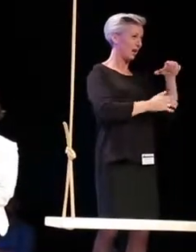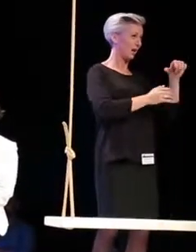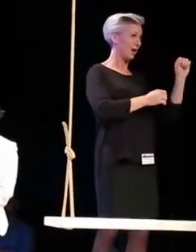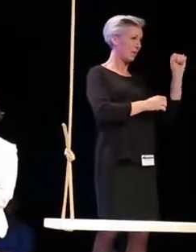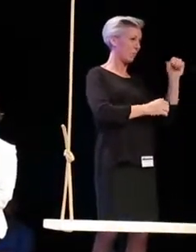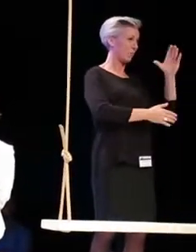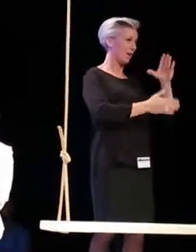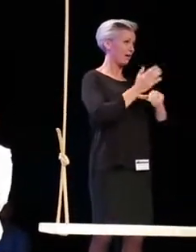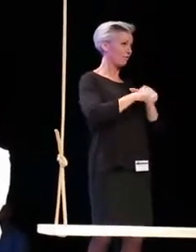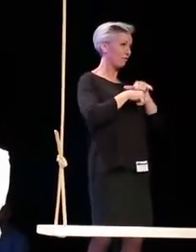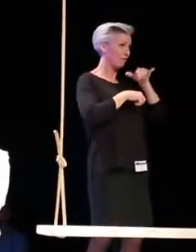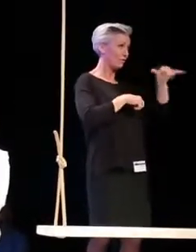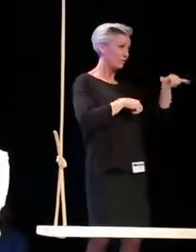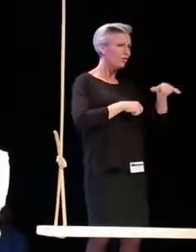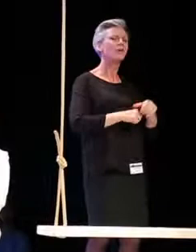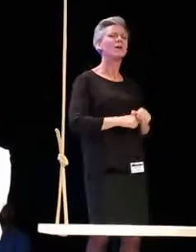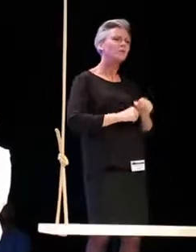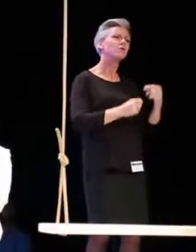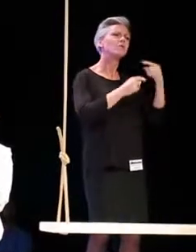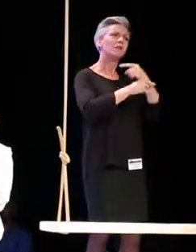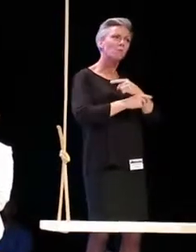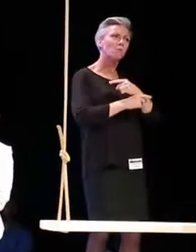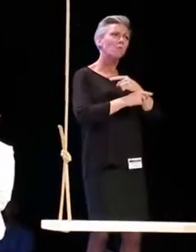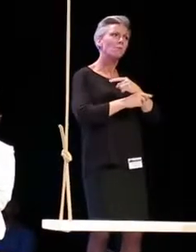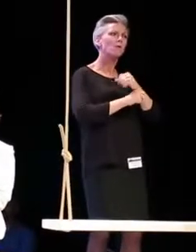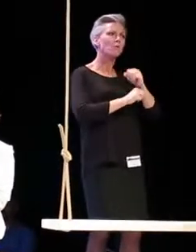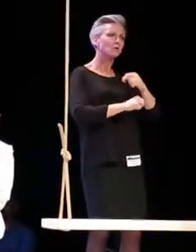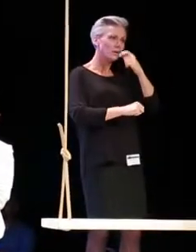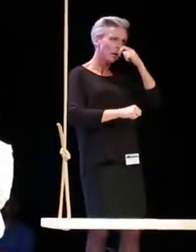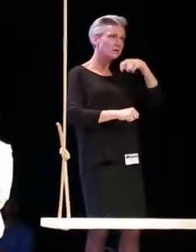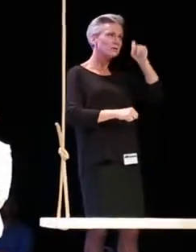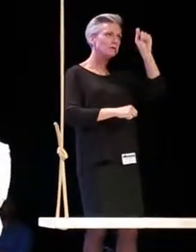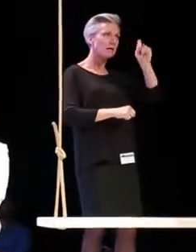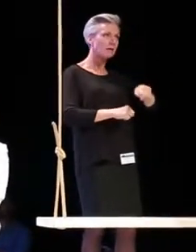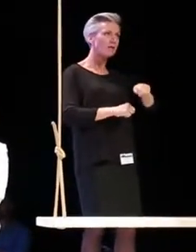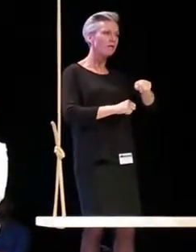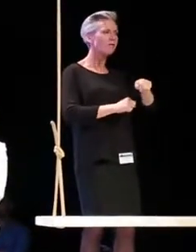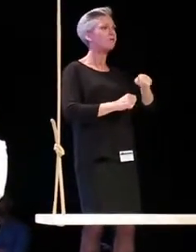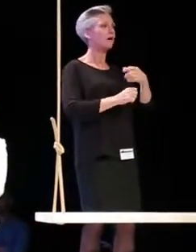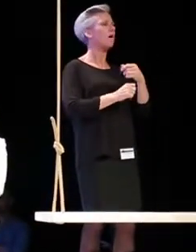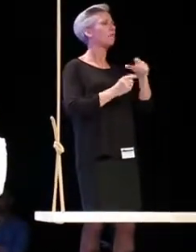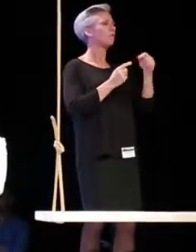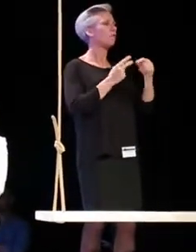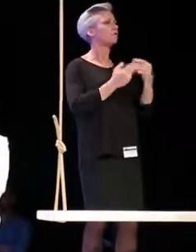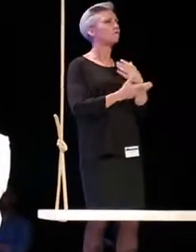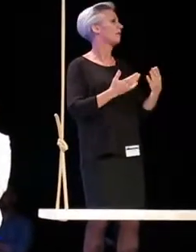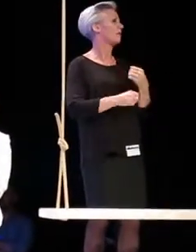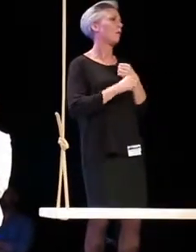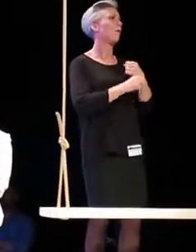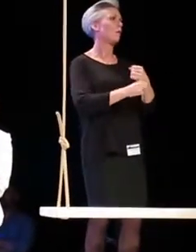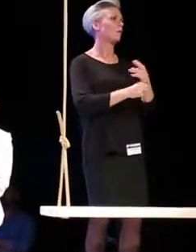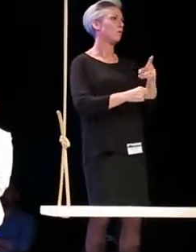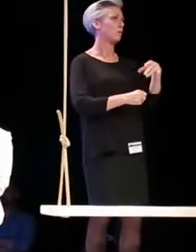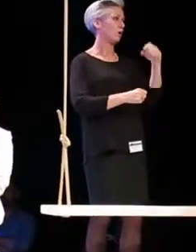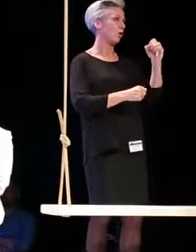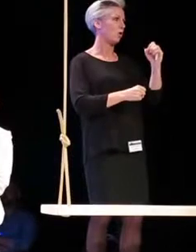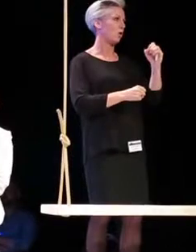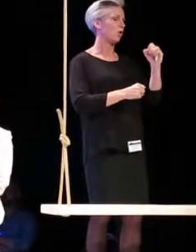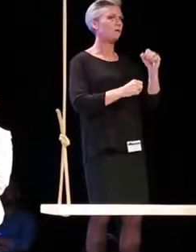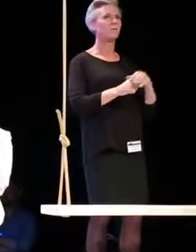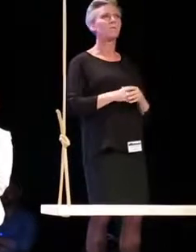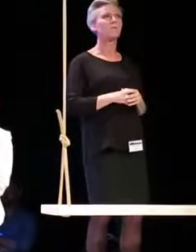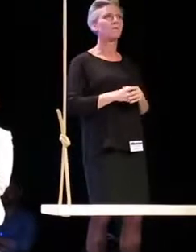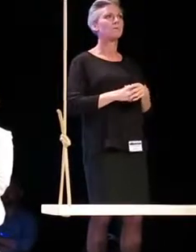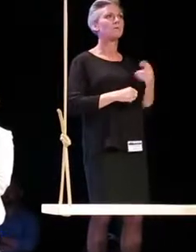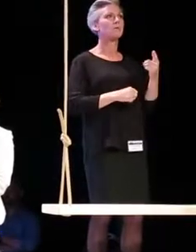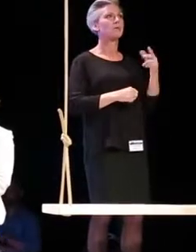straffa ohållbar konsumtion, produktion, vilket gör att vi kanske inte behöver ha de här, alltså, lite hårt draget. Alltså